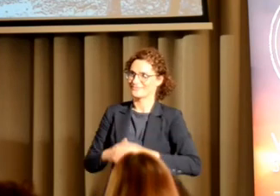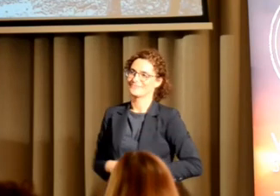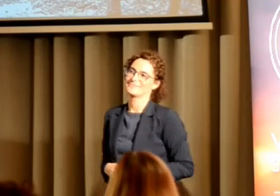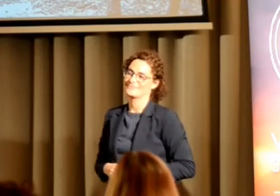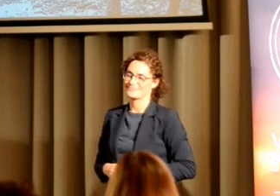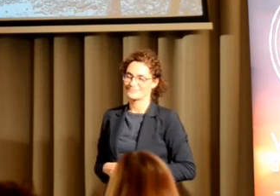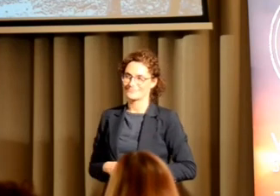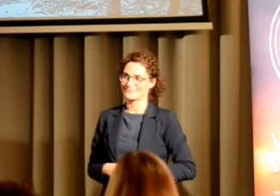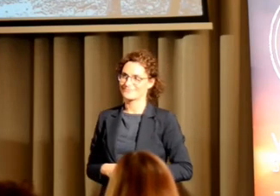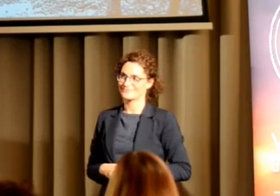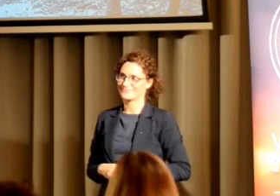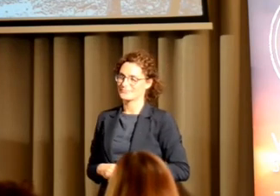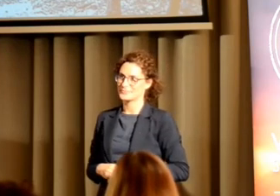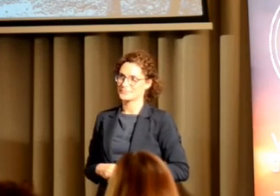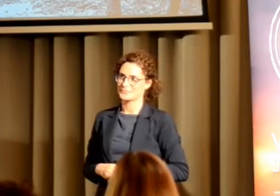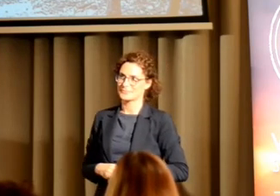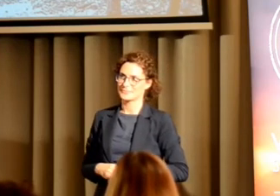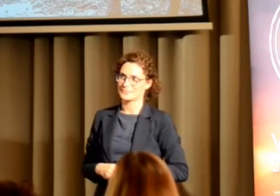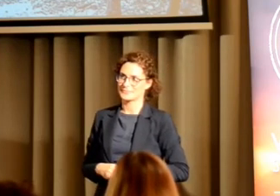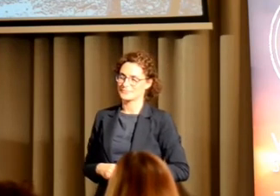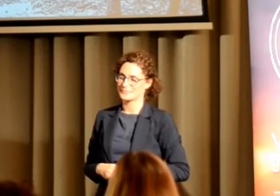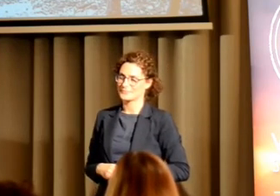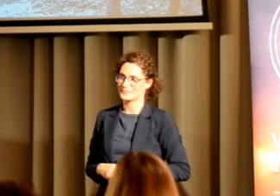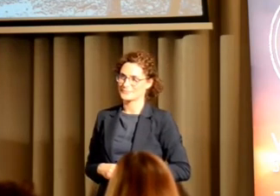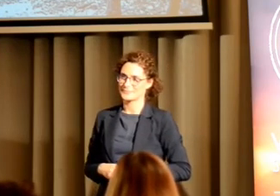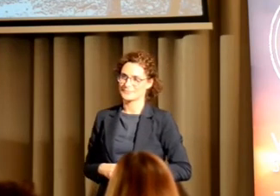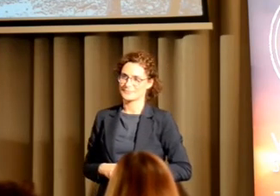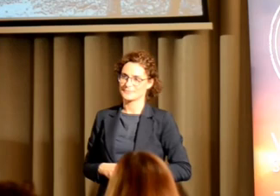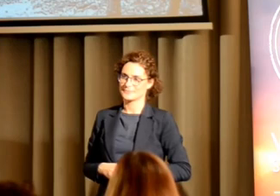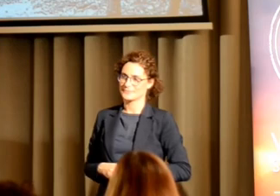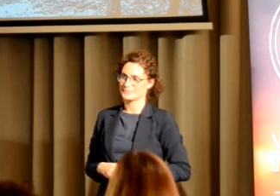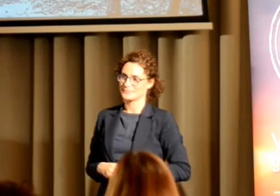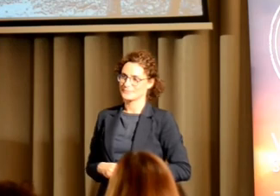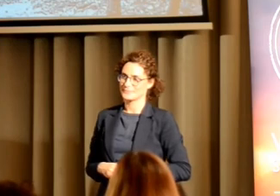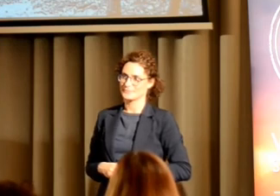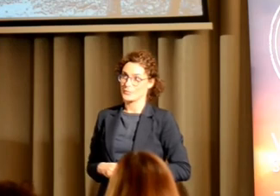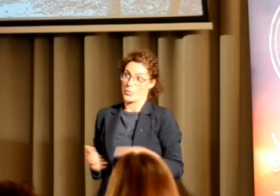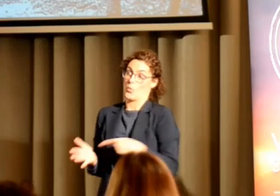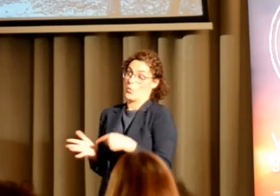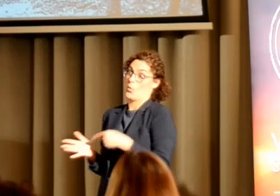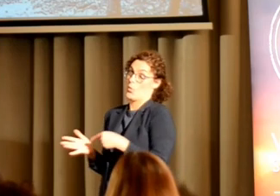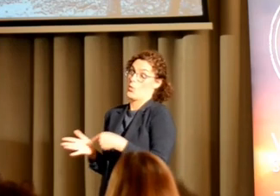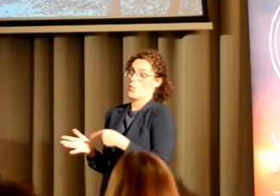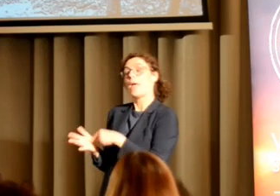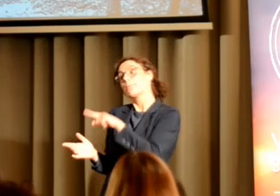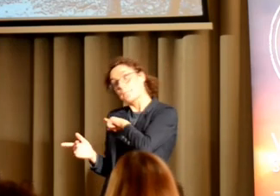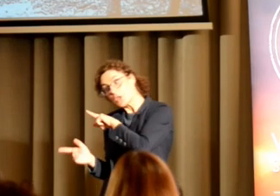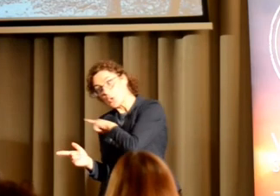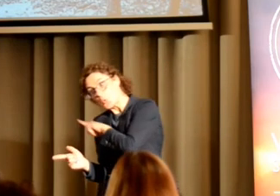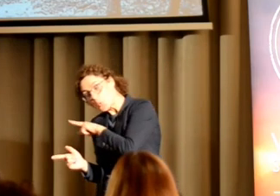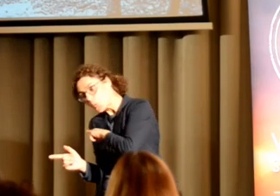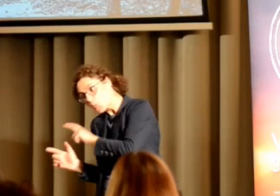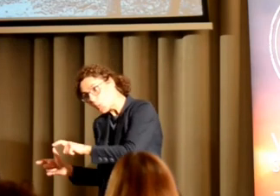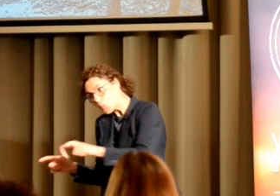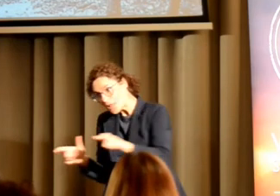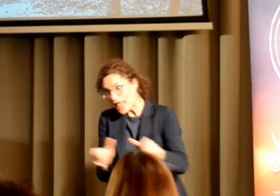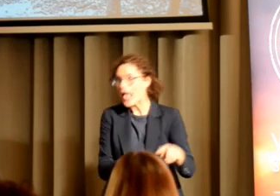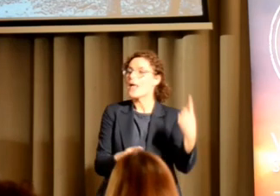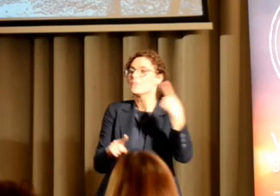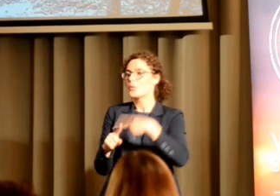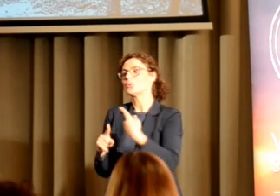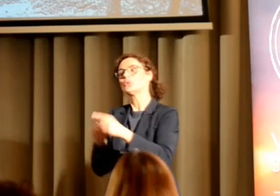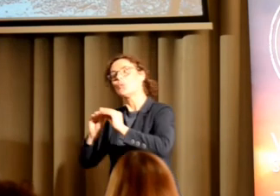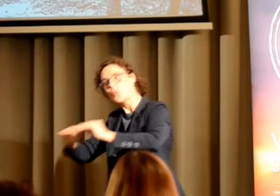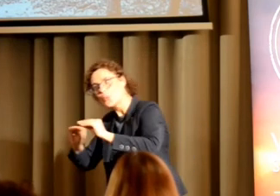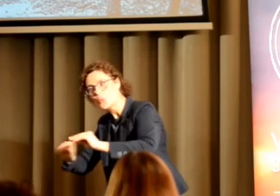z braćmi i siostrami. I ona w ten sposób pilnuje tych szczeniąt, a jednocześnie uczy